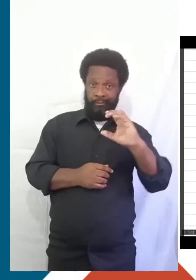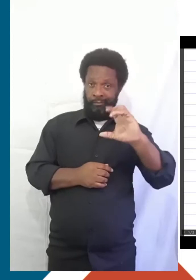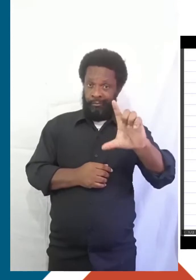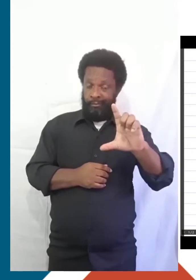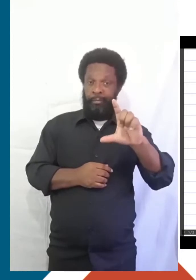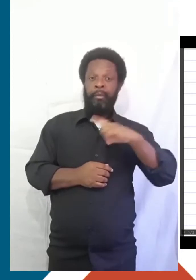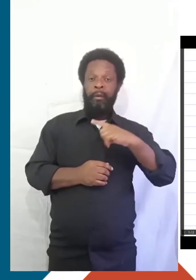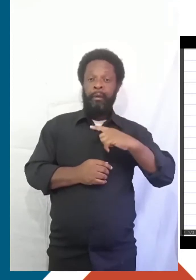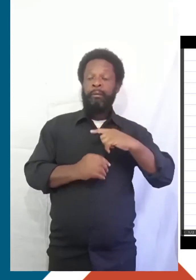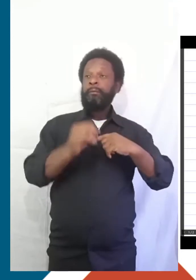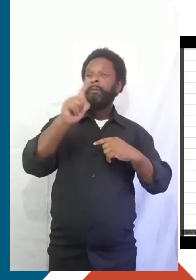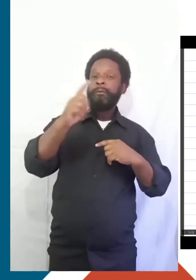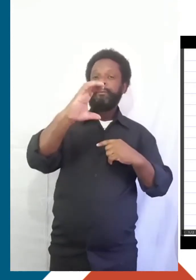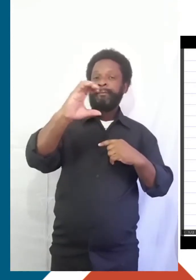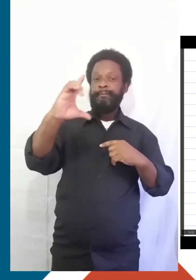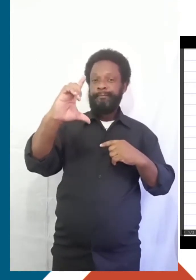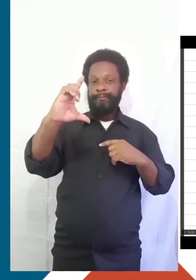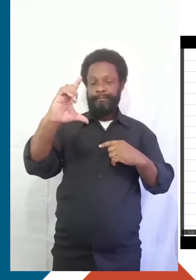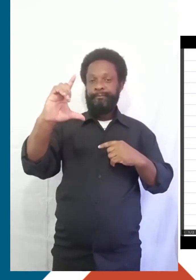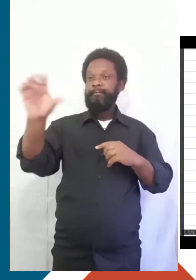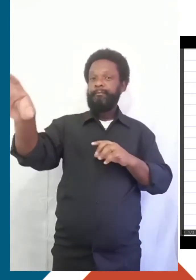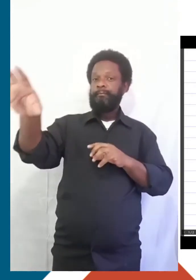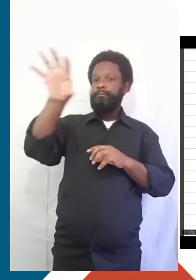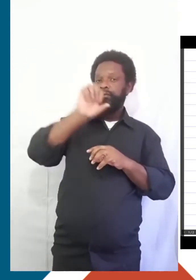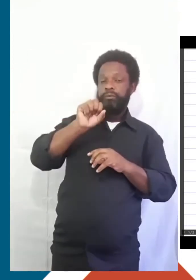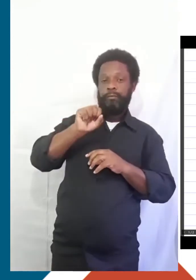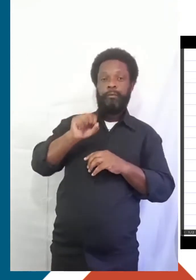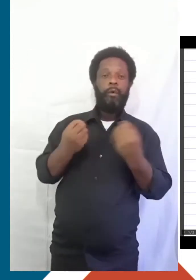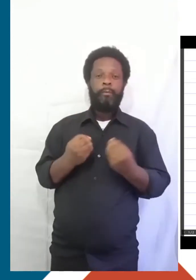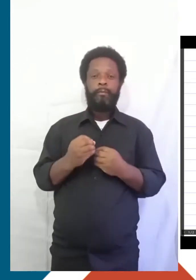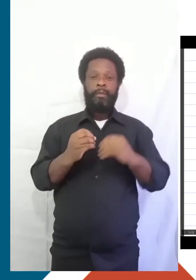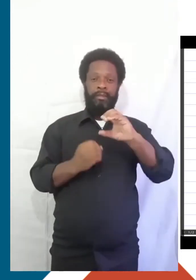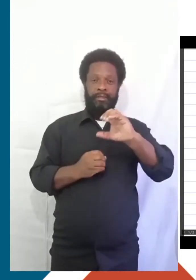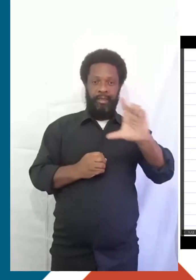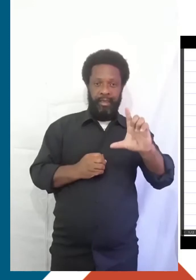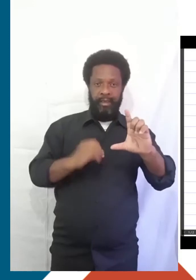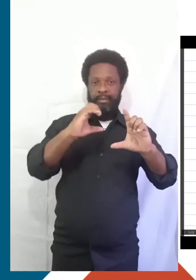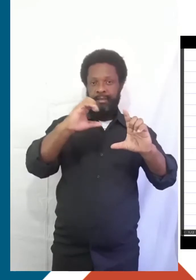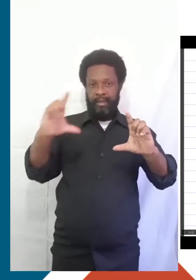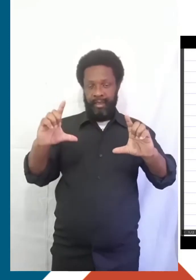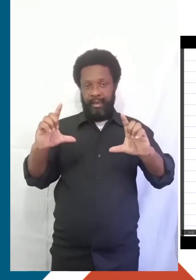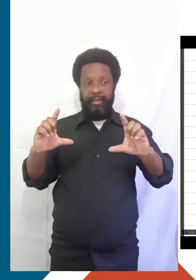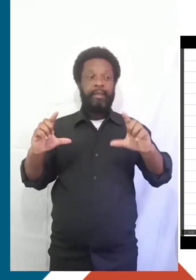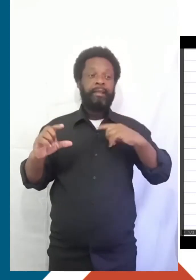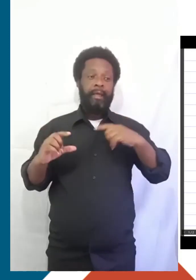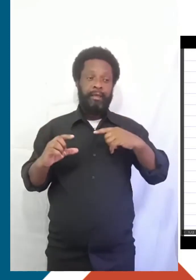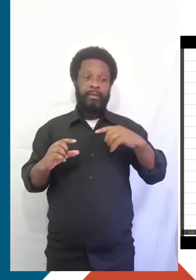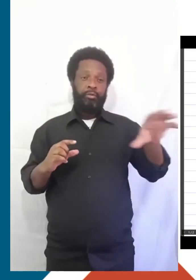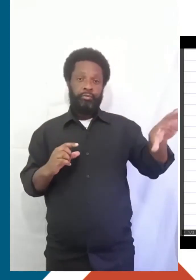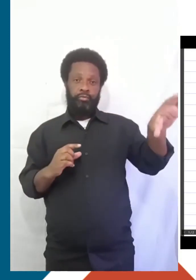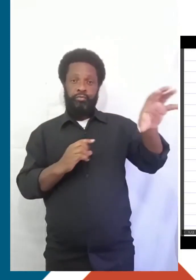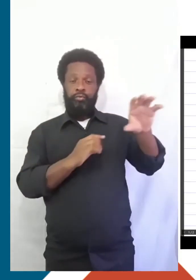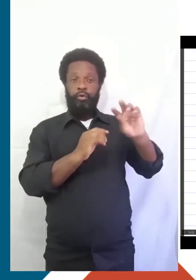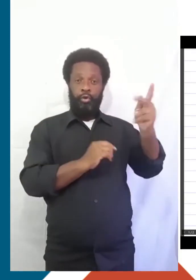esse HCl vai atrair um outro HCl aqui. Como? Cloro e cloro, eles vão atrair um